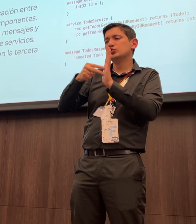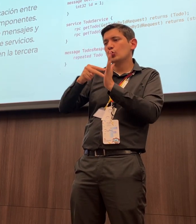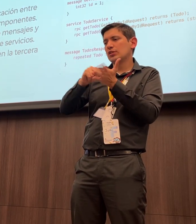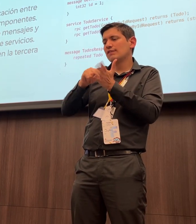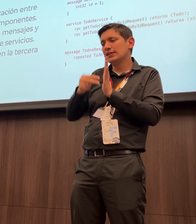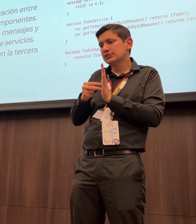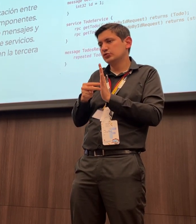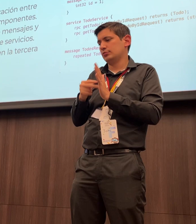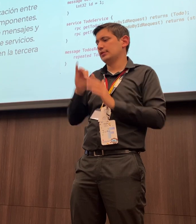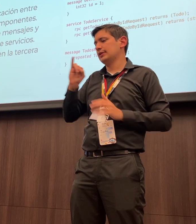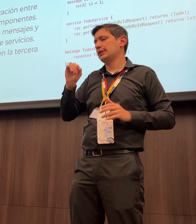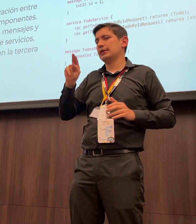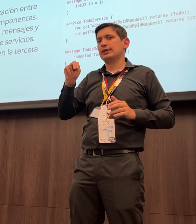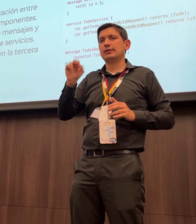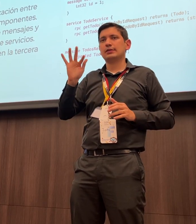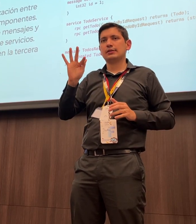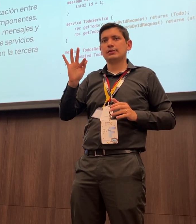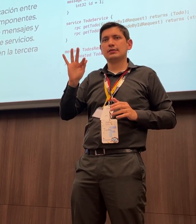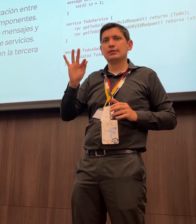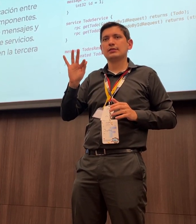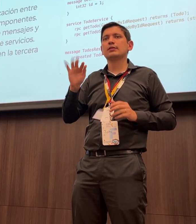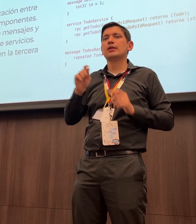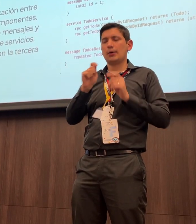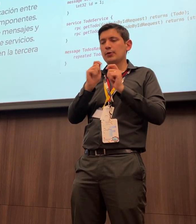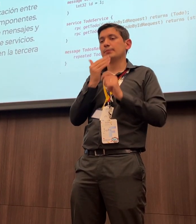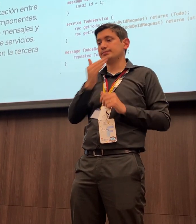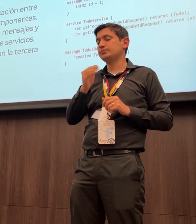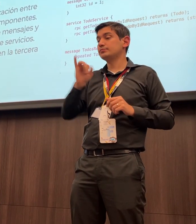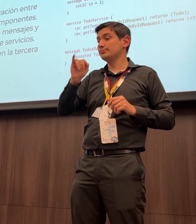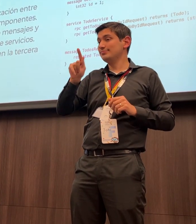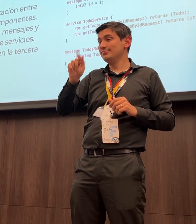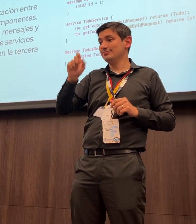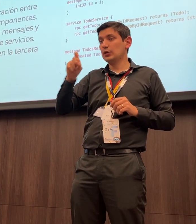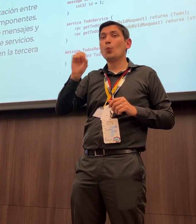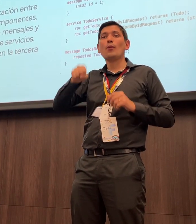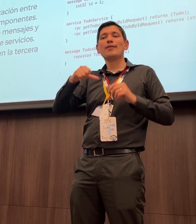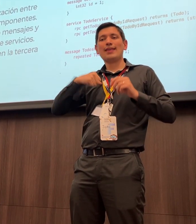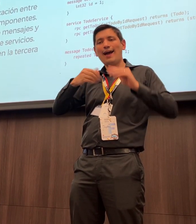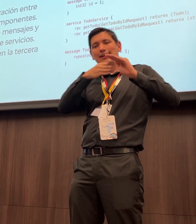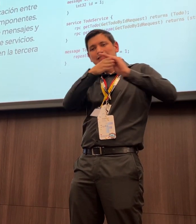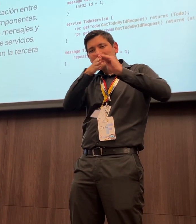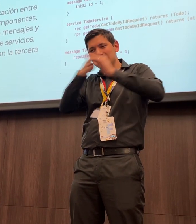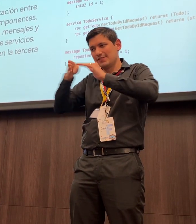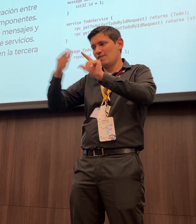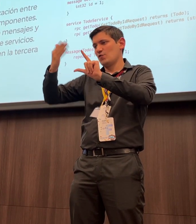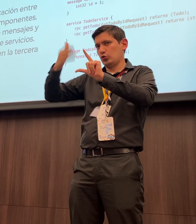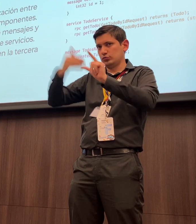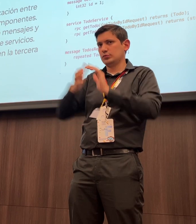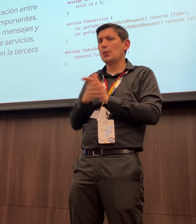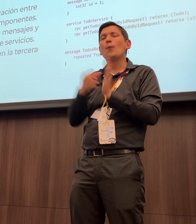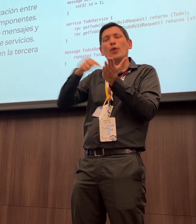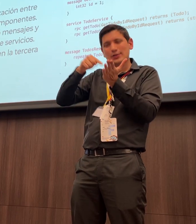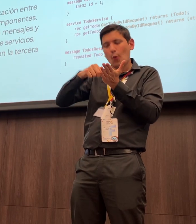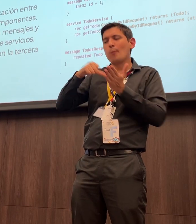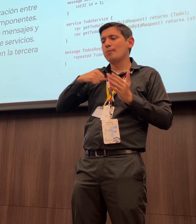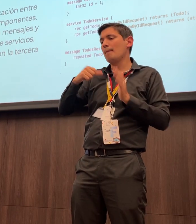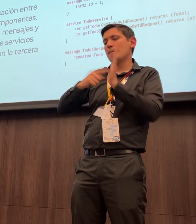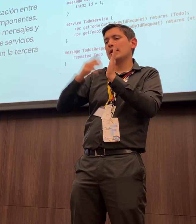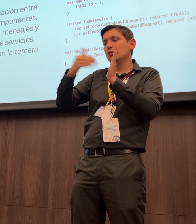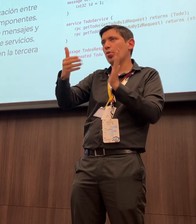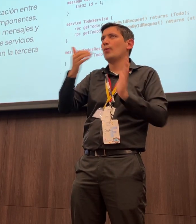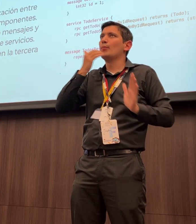nuestra interfaz, los métodos que va a exponer el backend para que sean accesibles desde el frontend, ¿no? Entonces por eso tenemos métodos, por